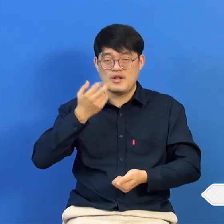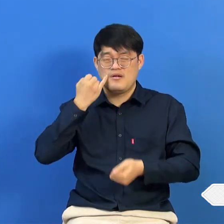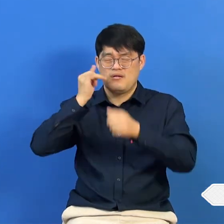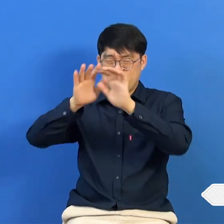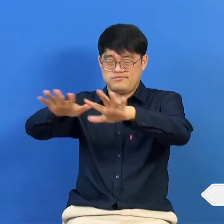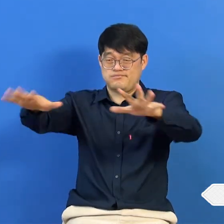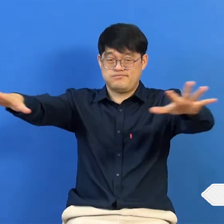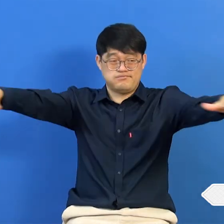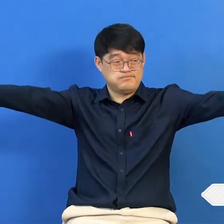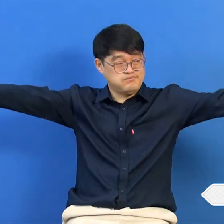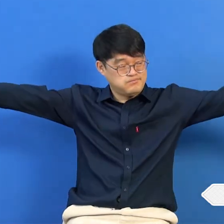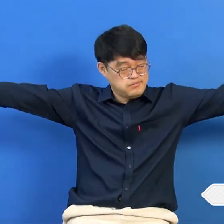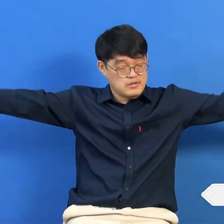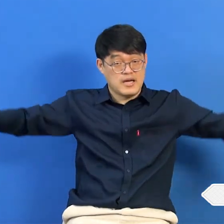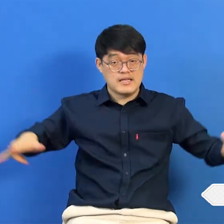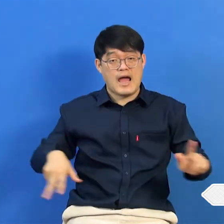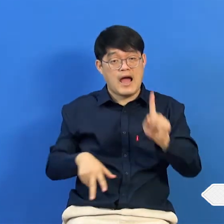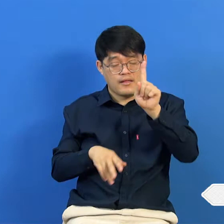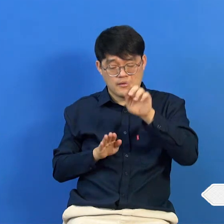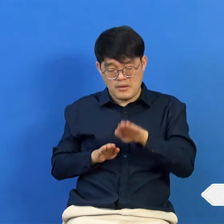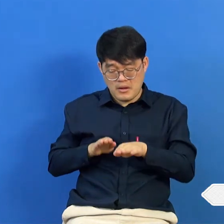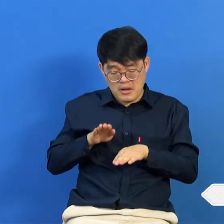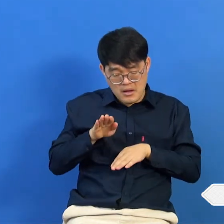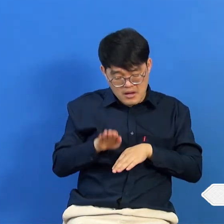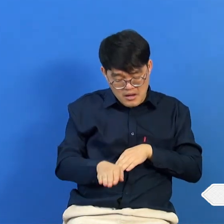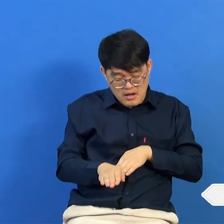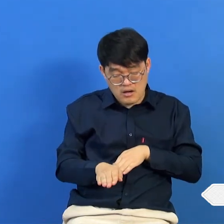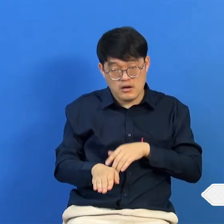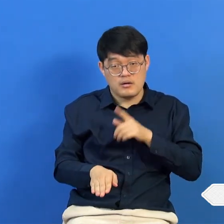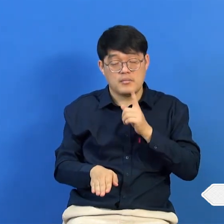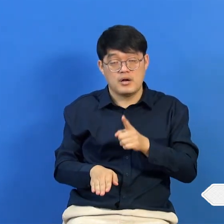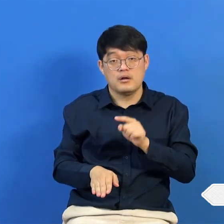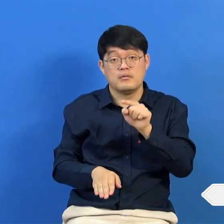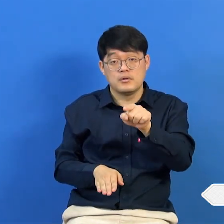것 같습니다. 여러분, 그건 겸손의 말이 아닙니다.